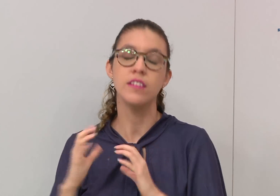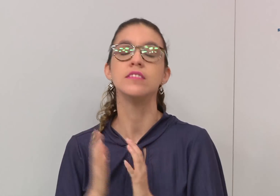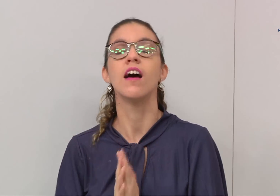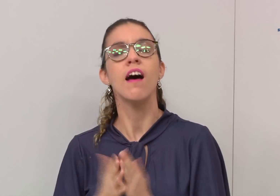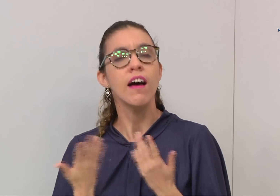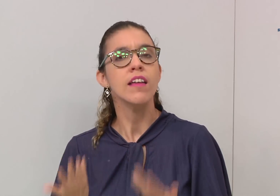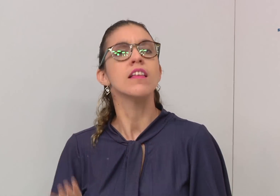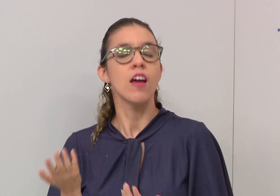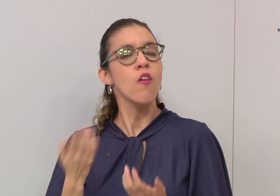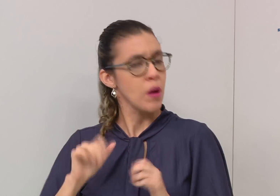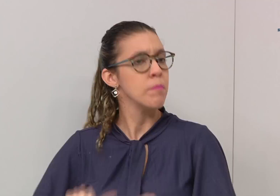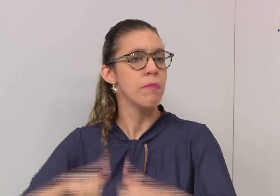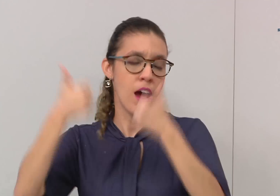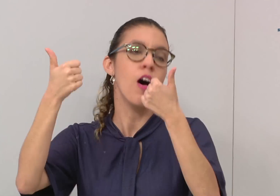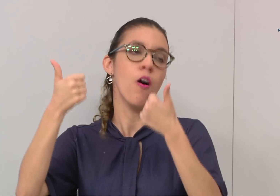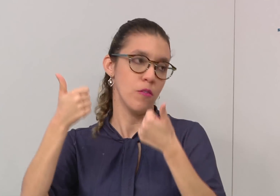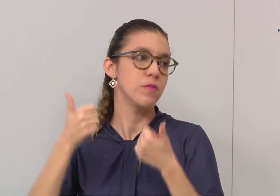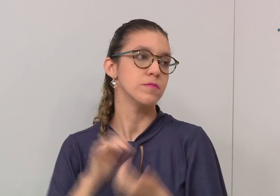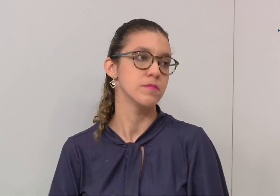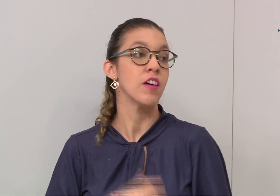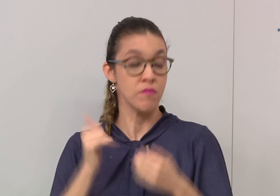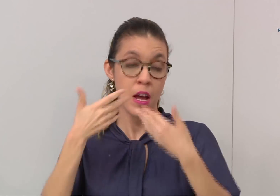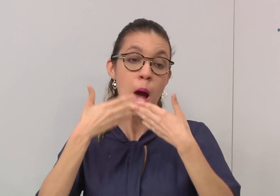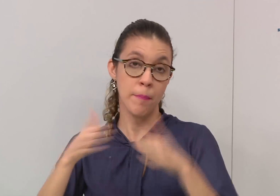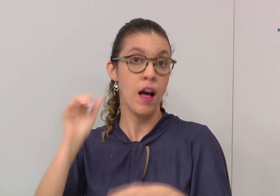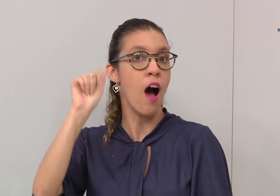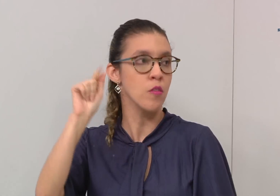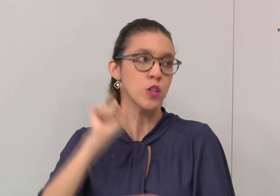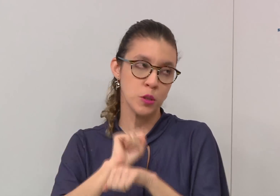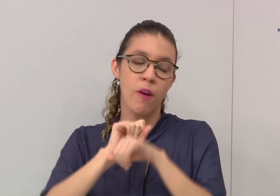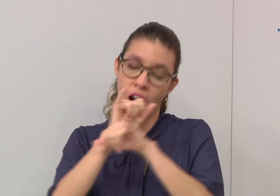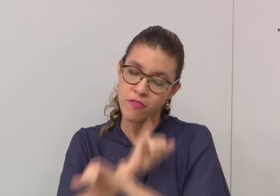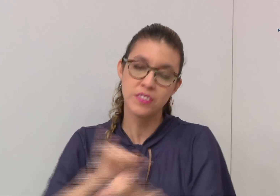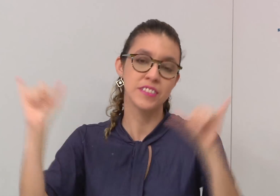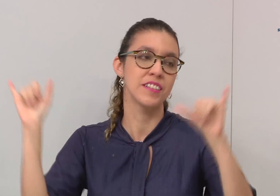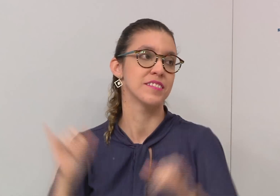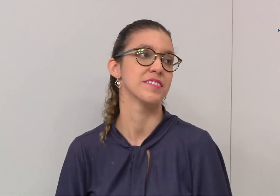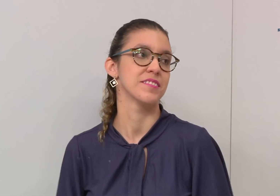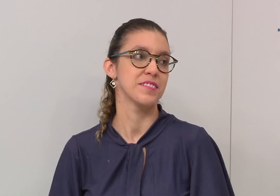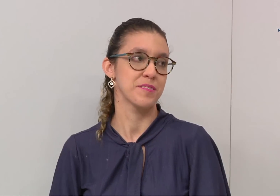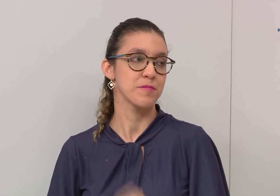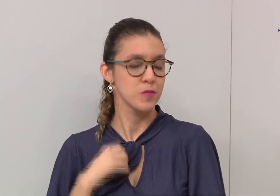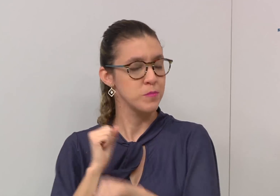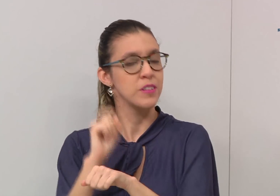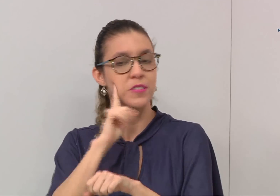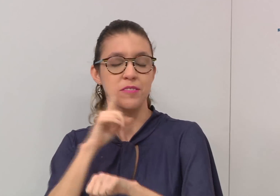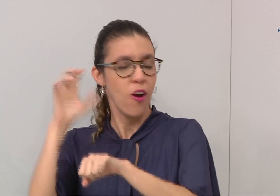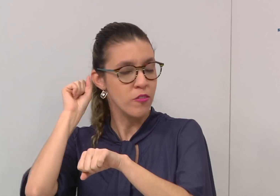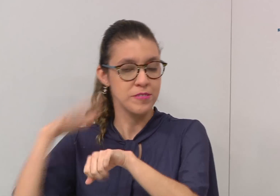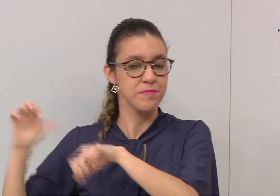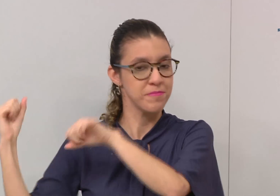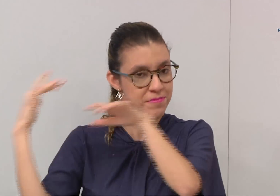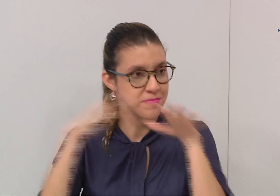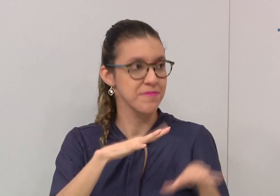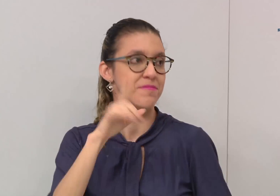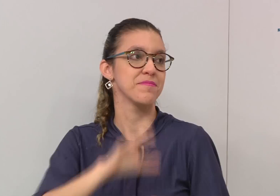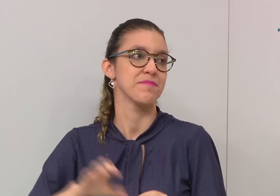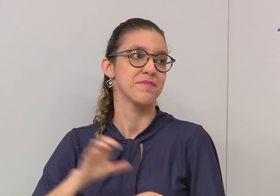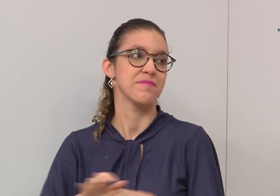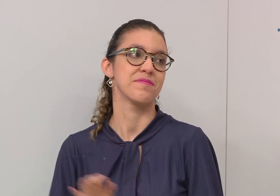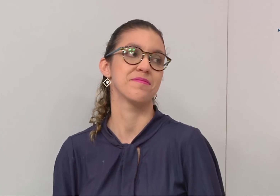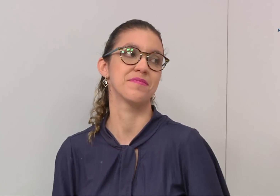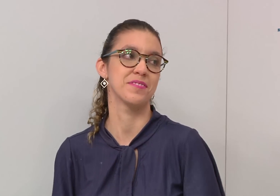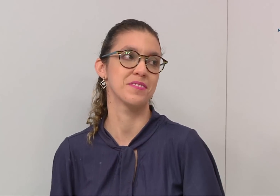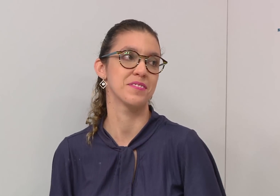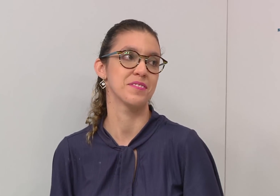com o surdo. E geralmente, qual Mas agora está, já, em agosto vai ter novas inscrições, ela está dizendo. Vamos esperar